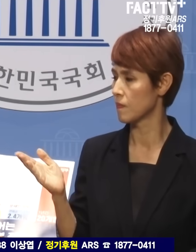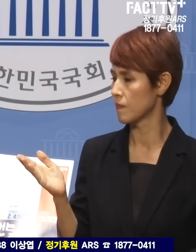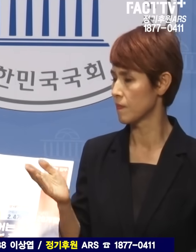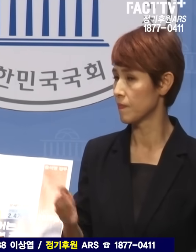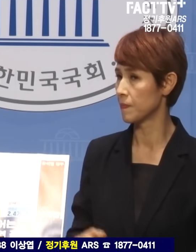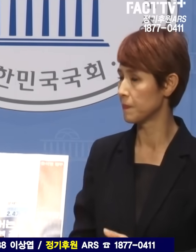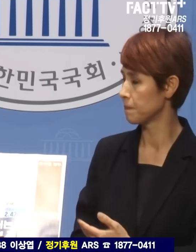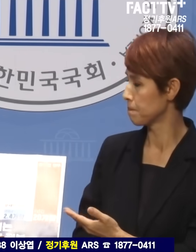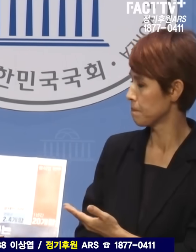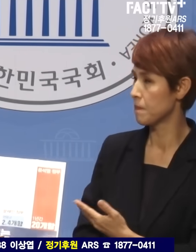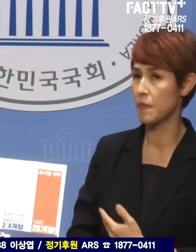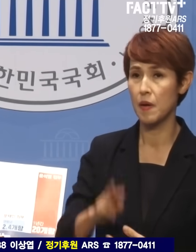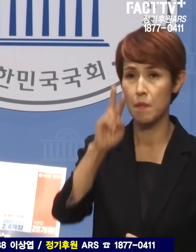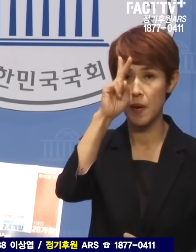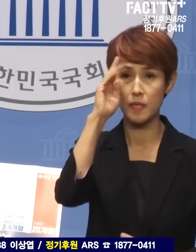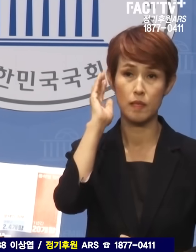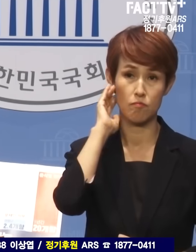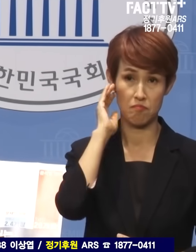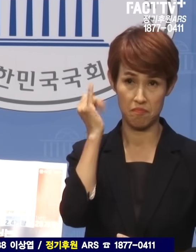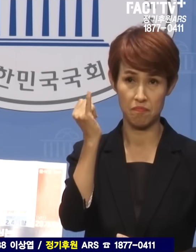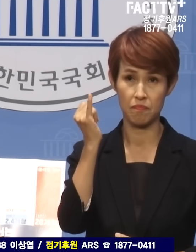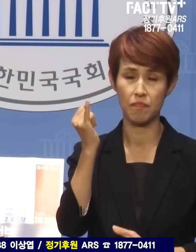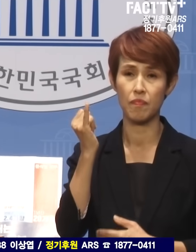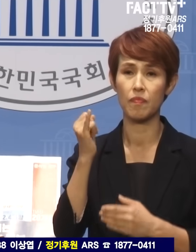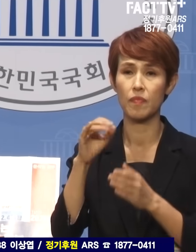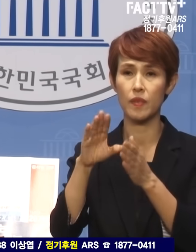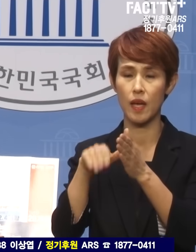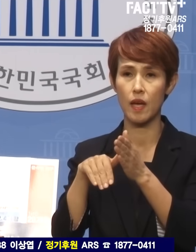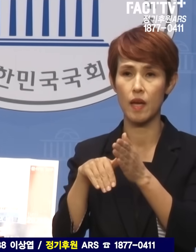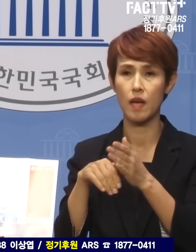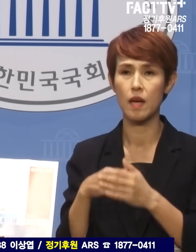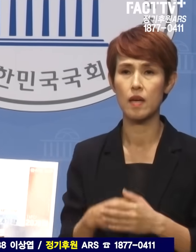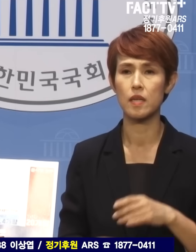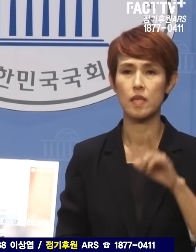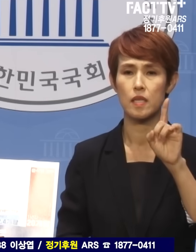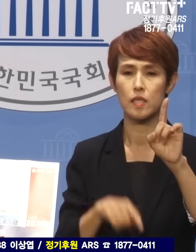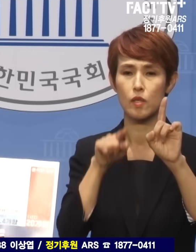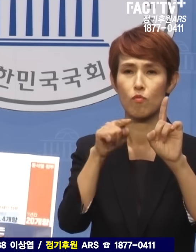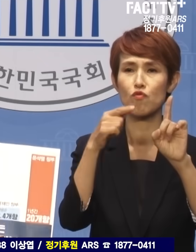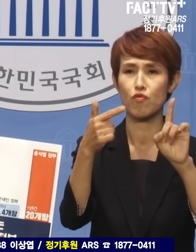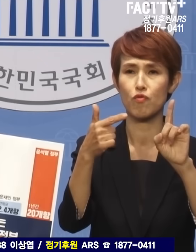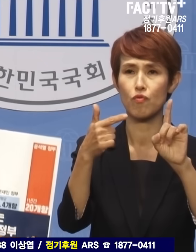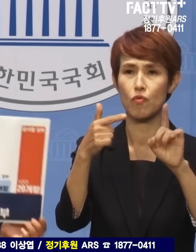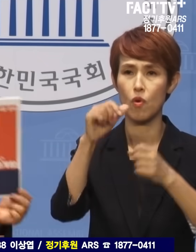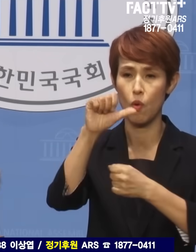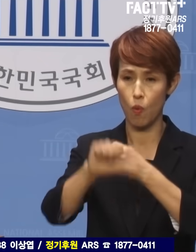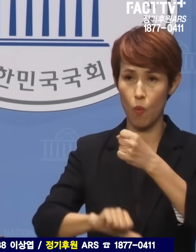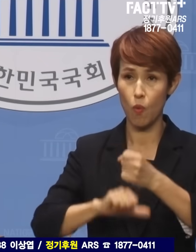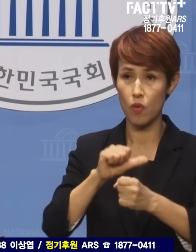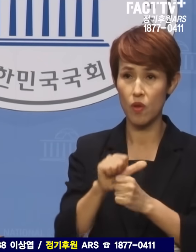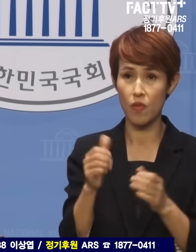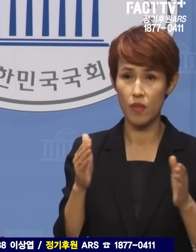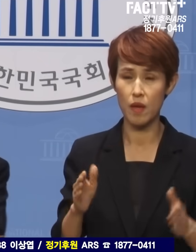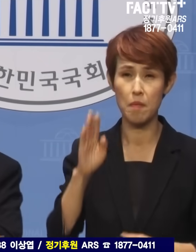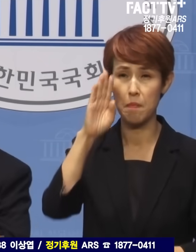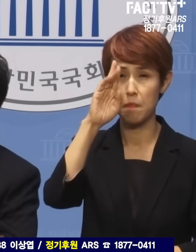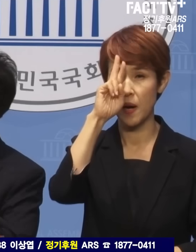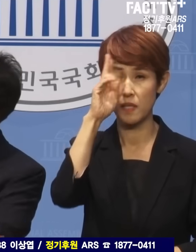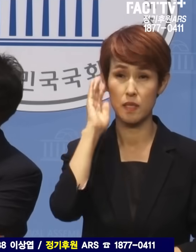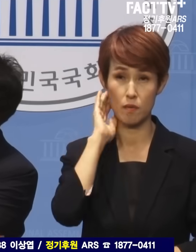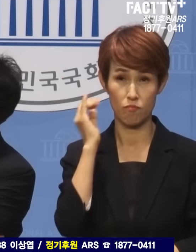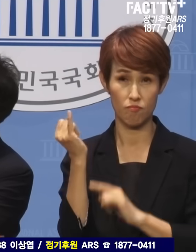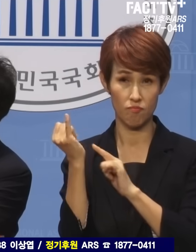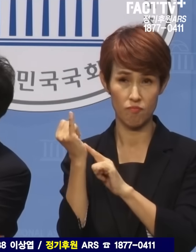정리하였습니다 박근혜 정부 1.6개 항 5년 동안 박근혜 정부는 5년